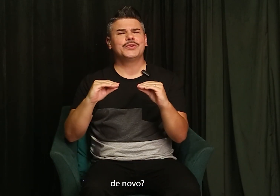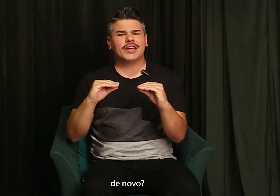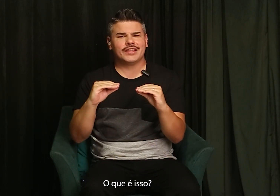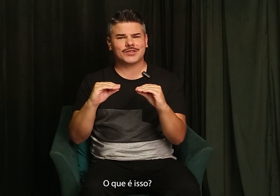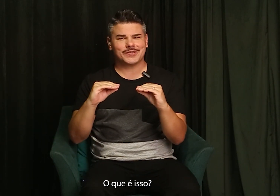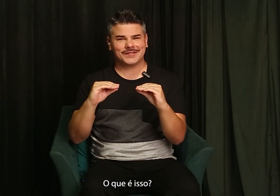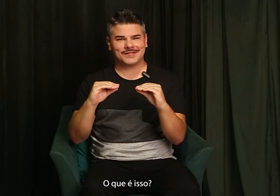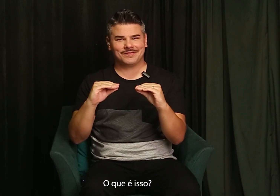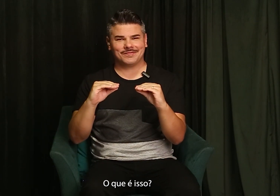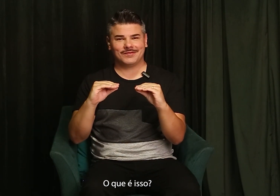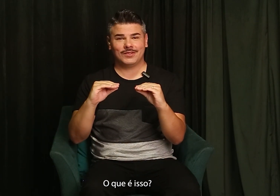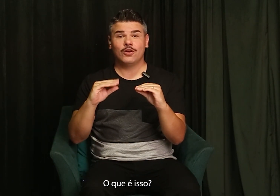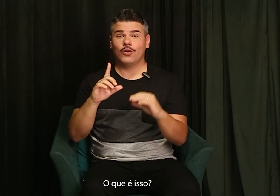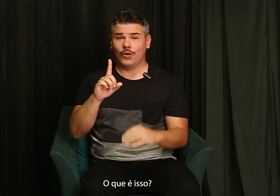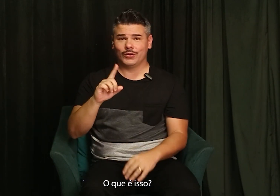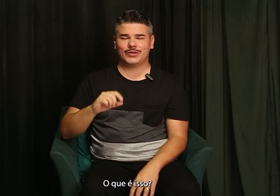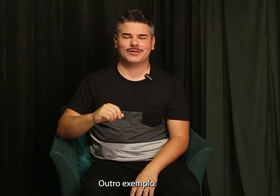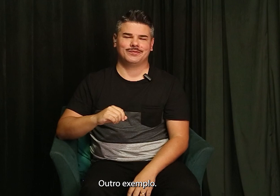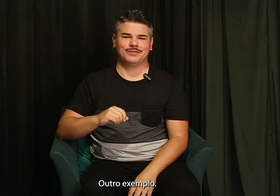O que é isso? Outro.